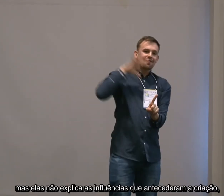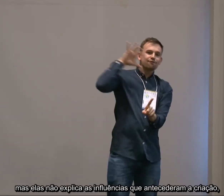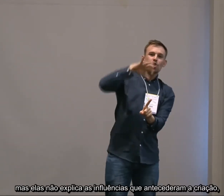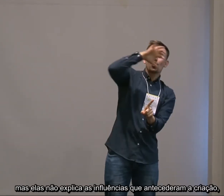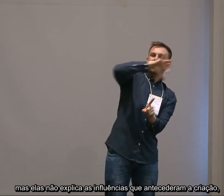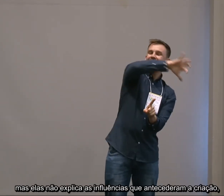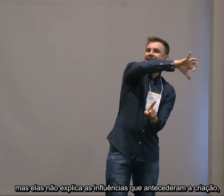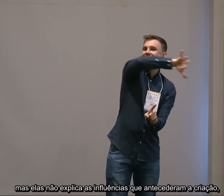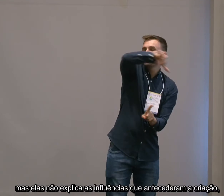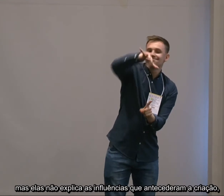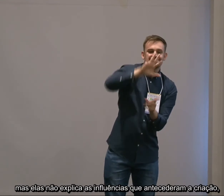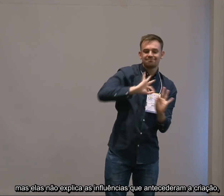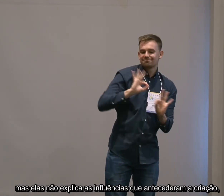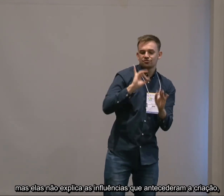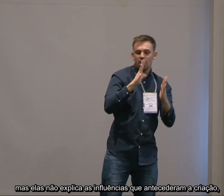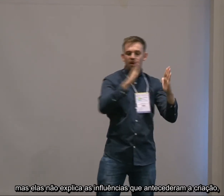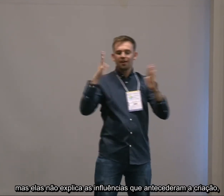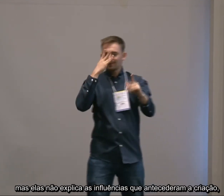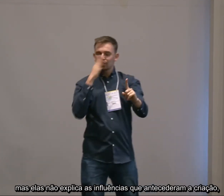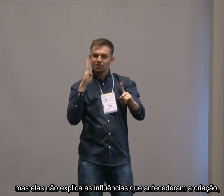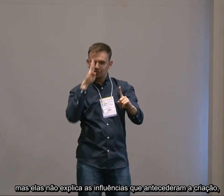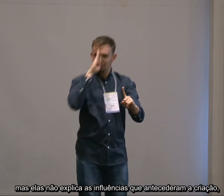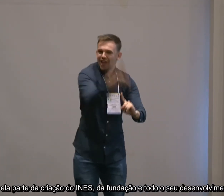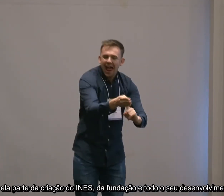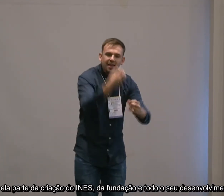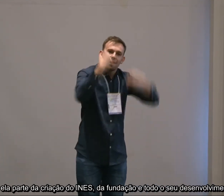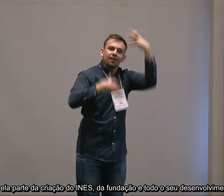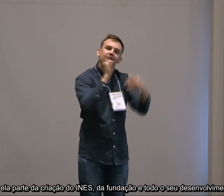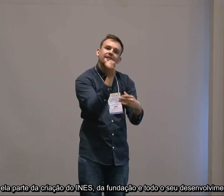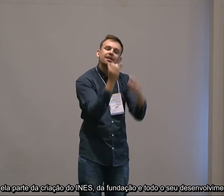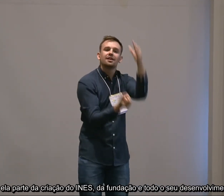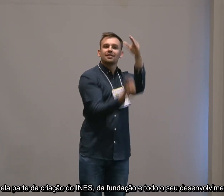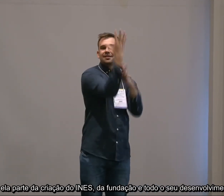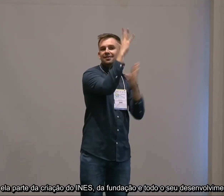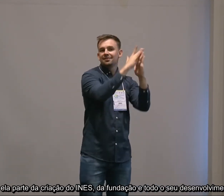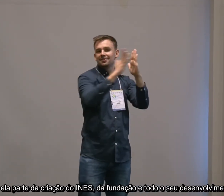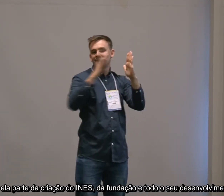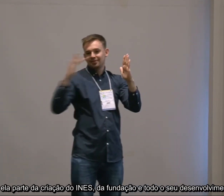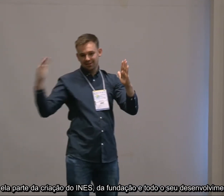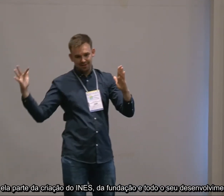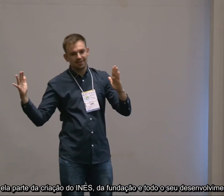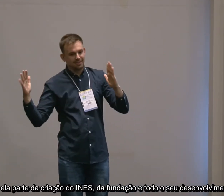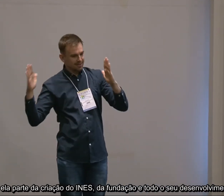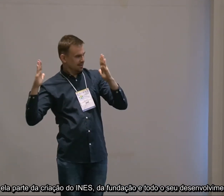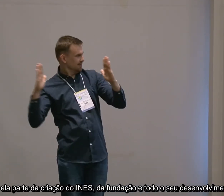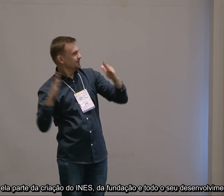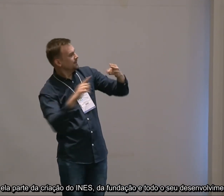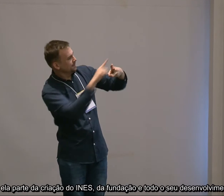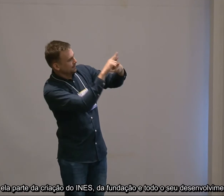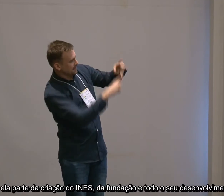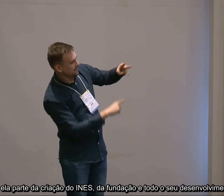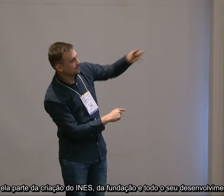ela não explica as influências que antecederam a fundação ela parte da criação do INES da fundação e todo o seu desenvolvimento